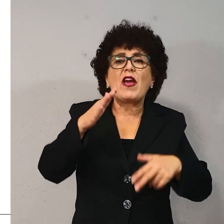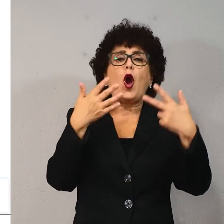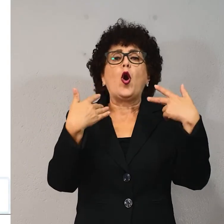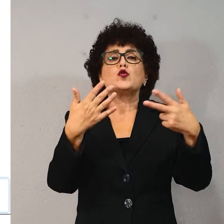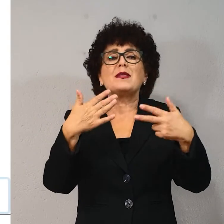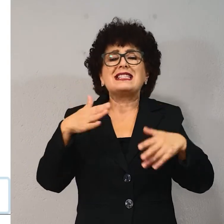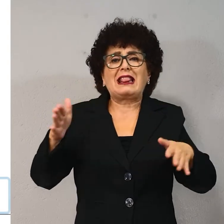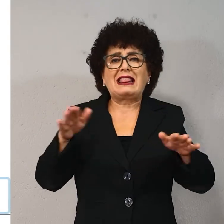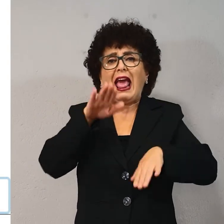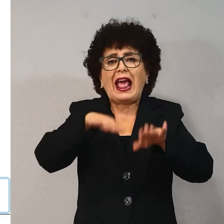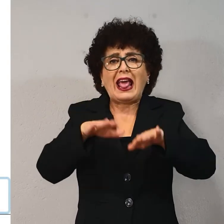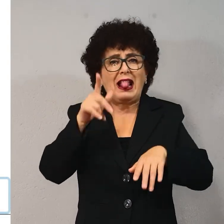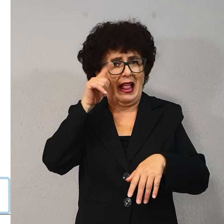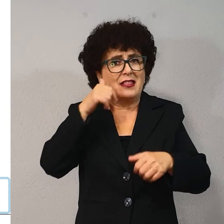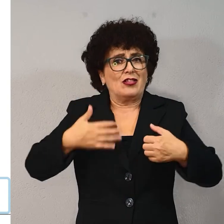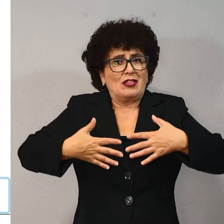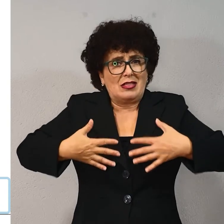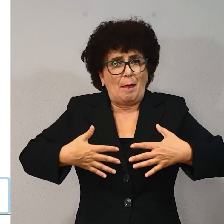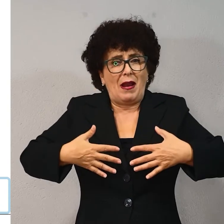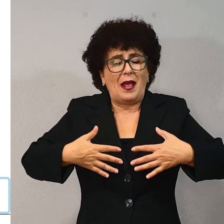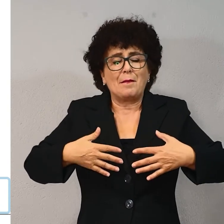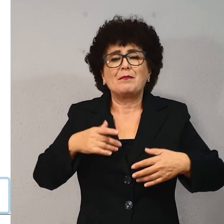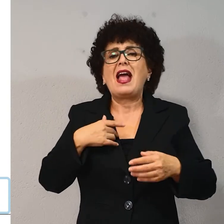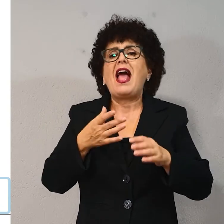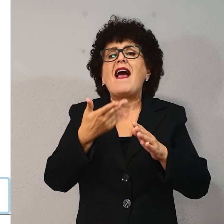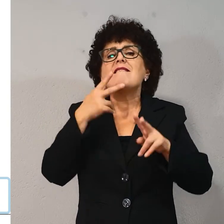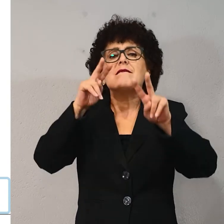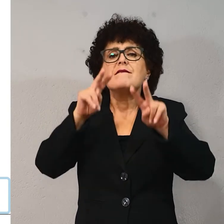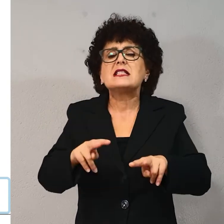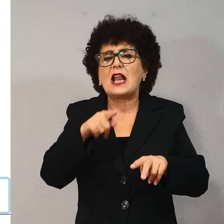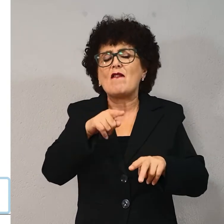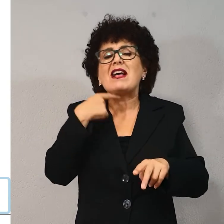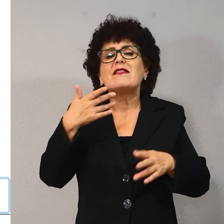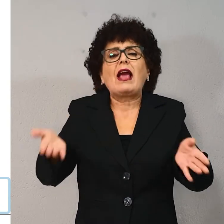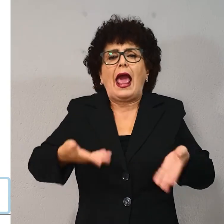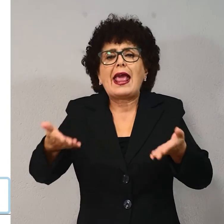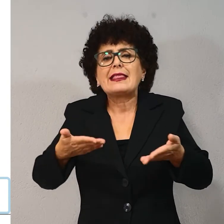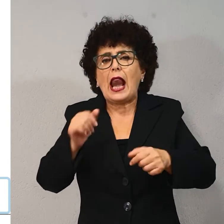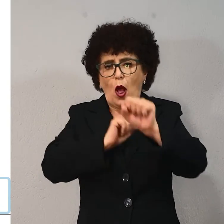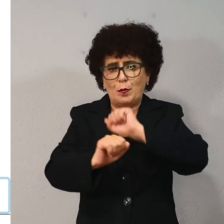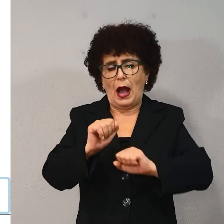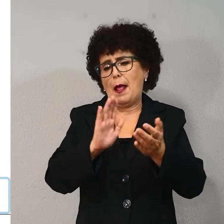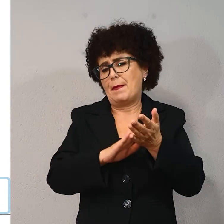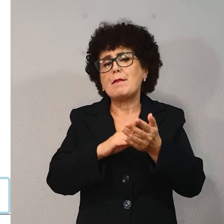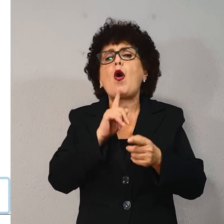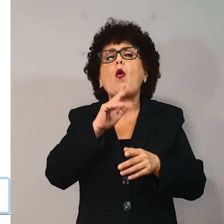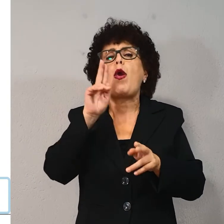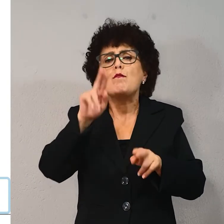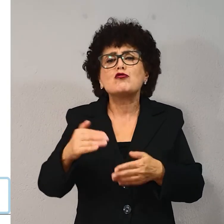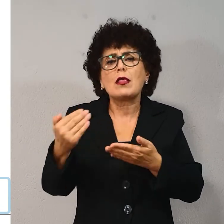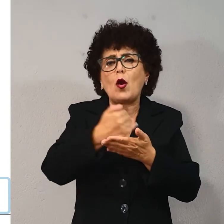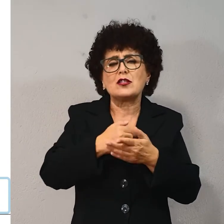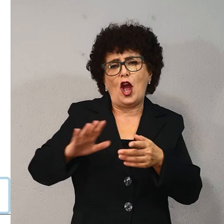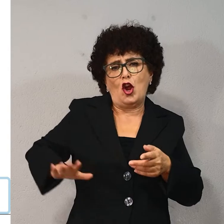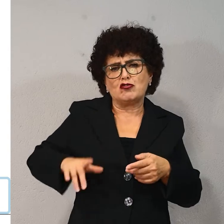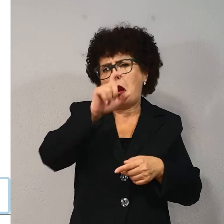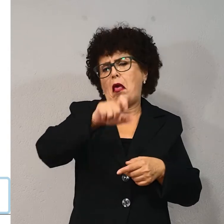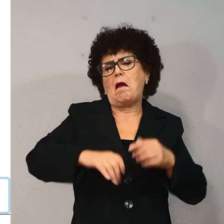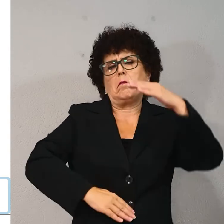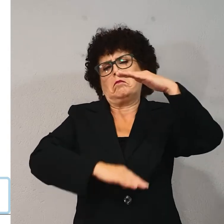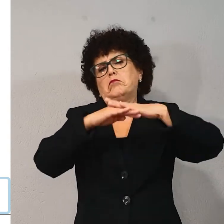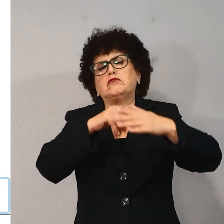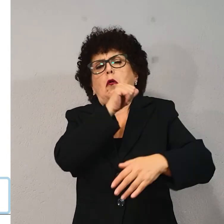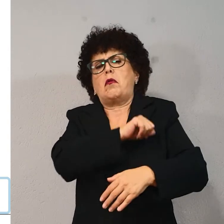кг. Факти за итната контрацепција. Може да ја користат жени на која било